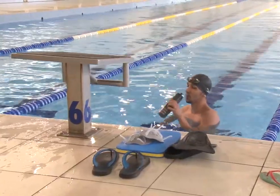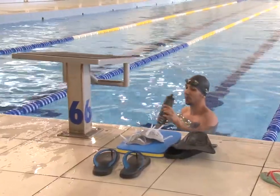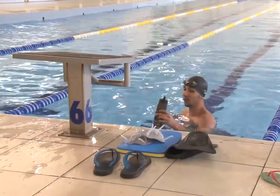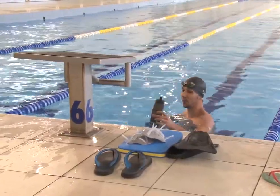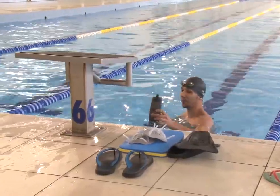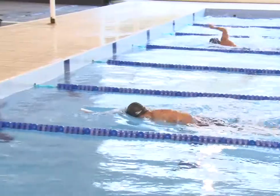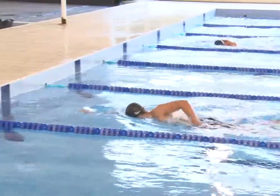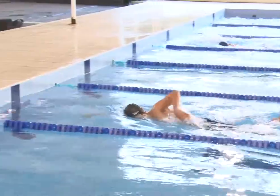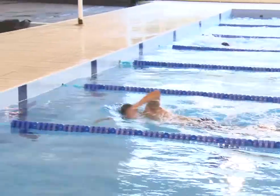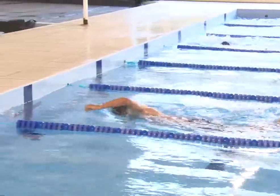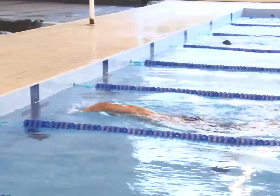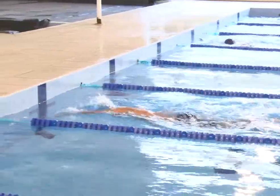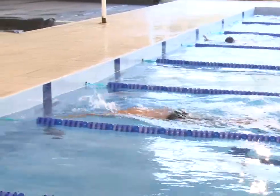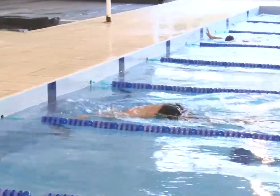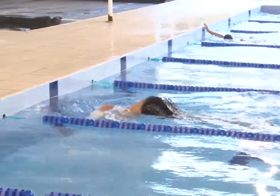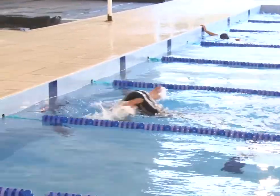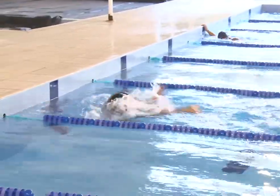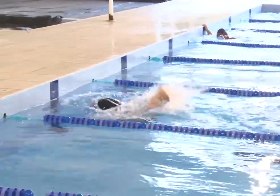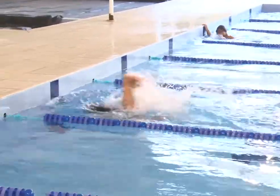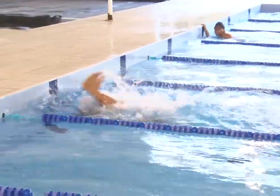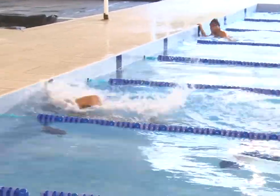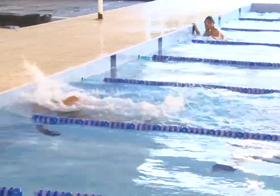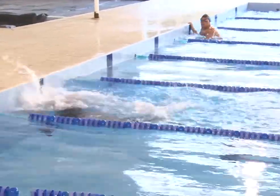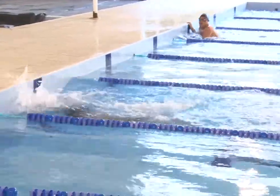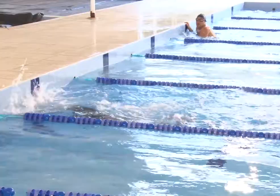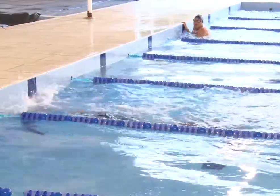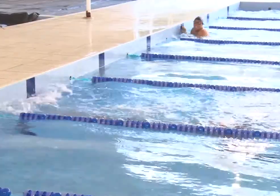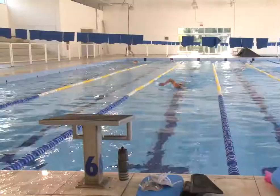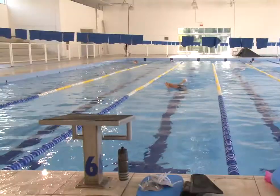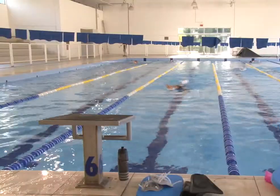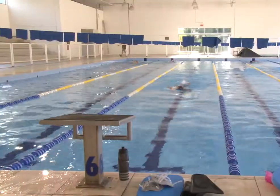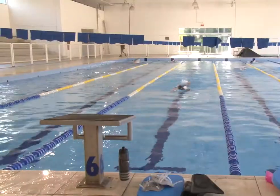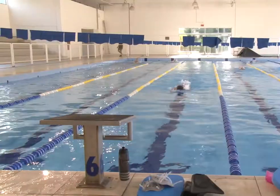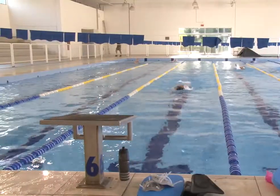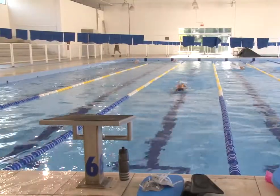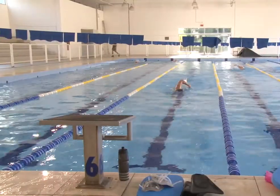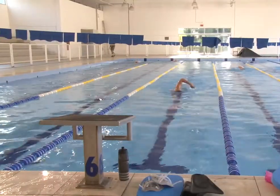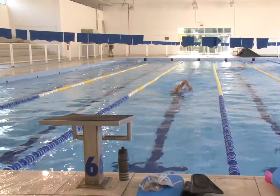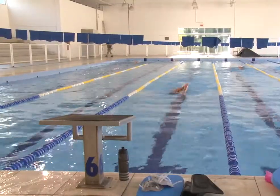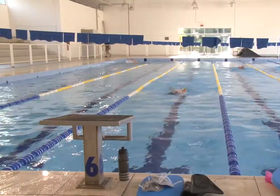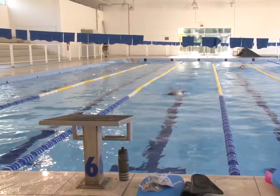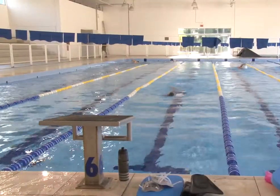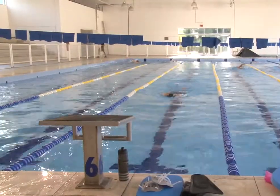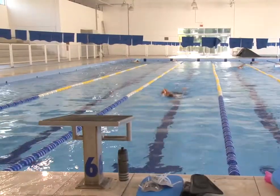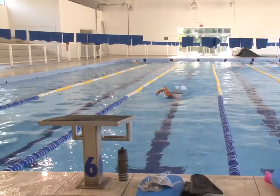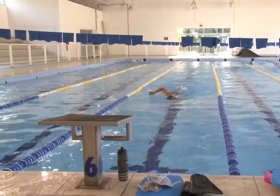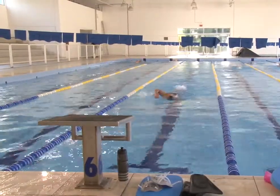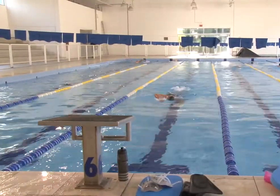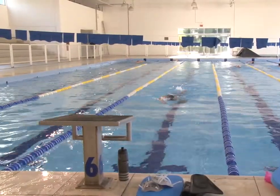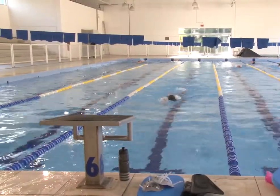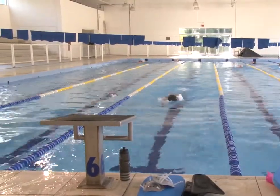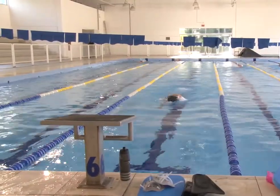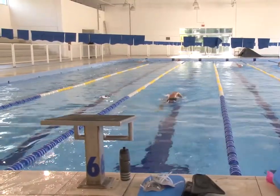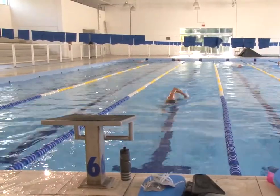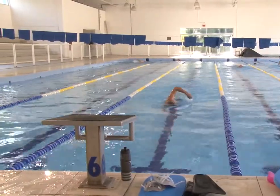da FURB e treina no Complexo Esportivo da Universidade. A convocação veio por meio da Confederação Brasileira de